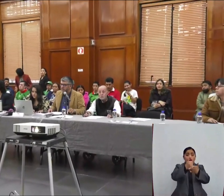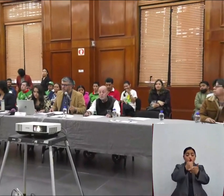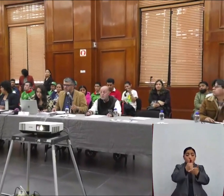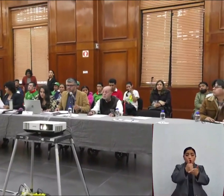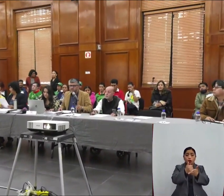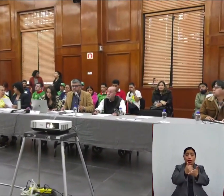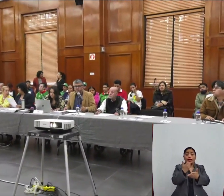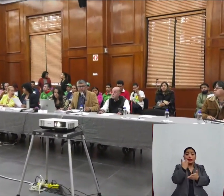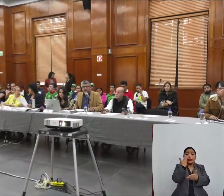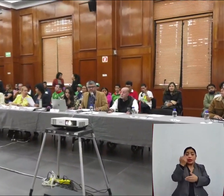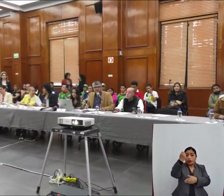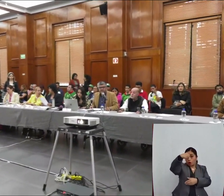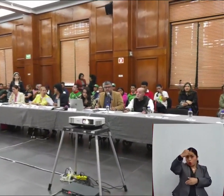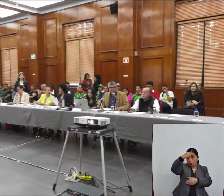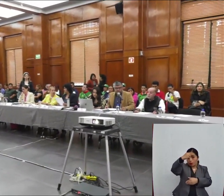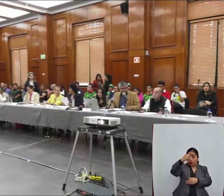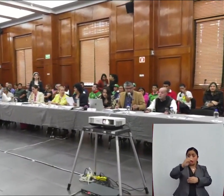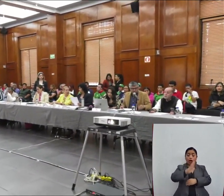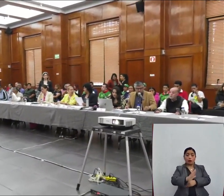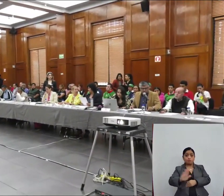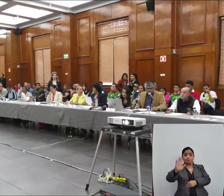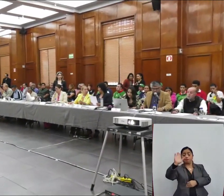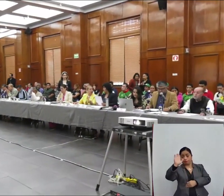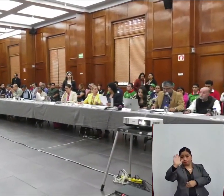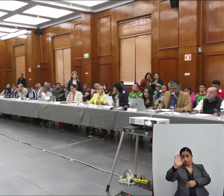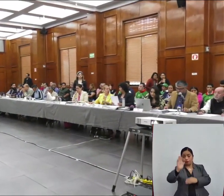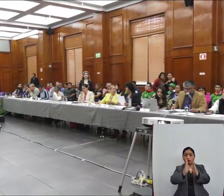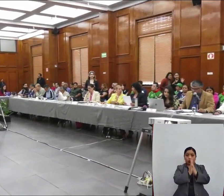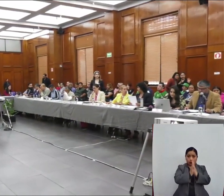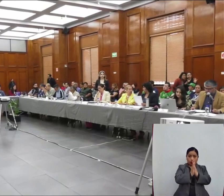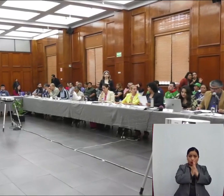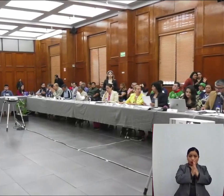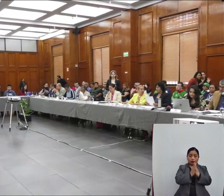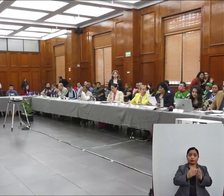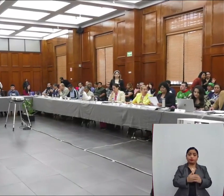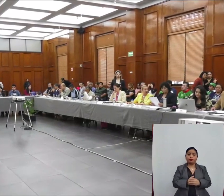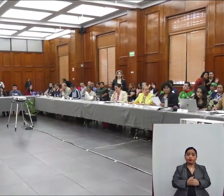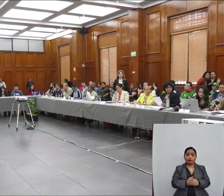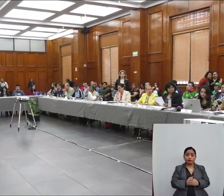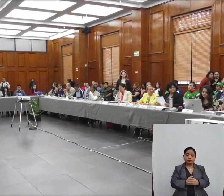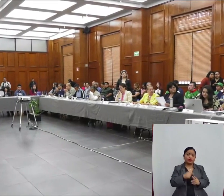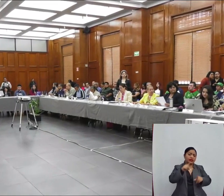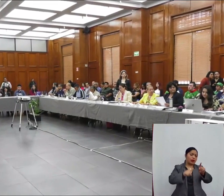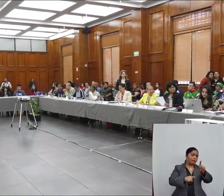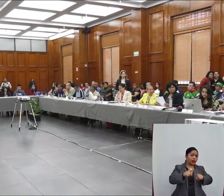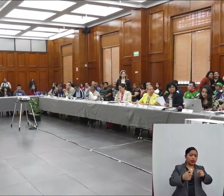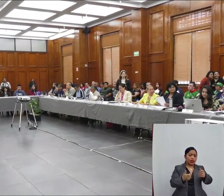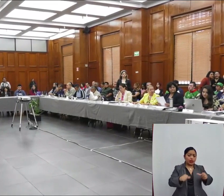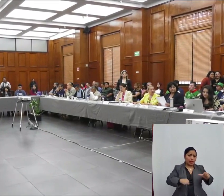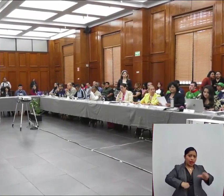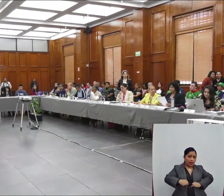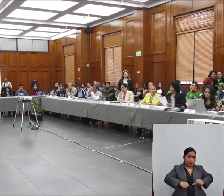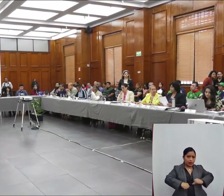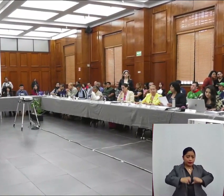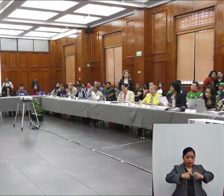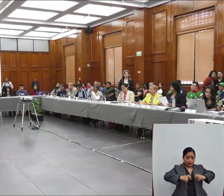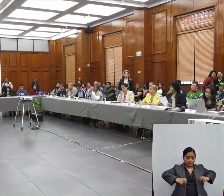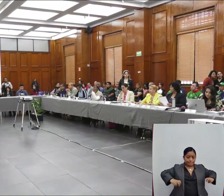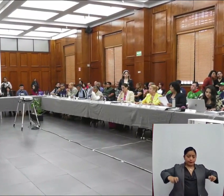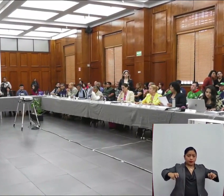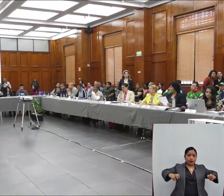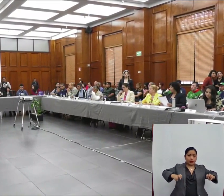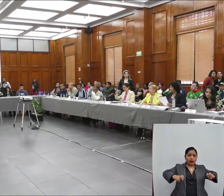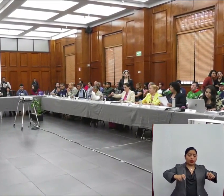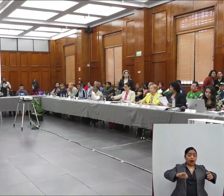poder contabilizar lo que la mesa vaya determinando. Pongo a consideración de todos ustedes